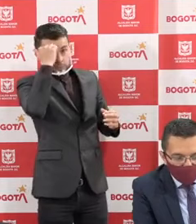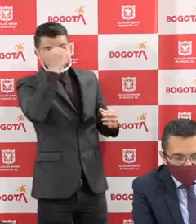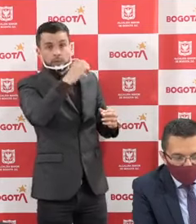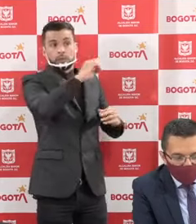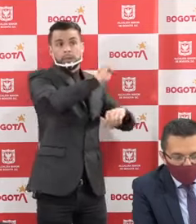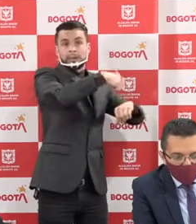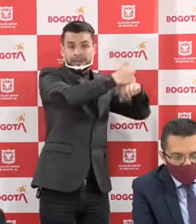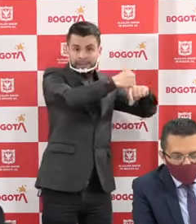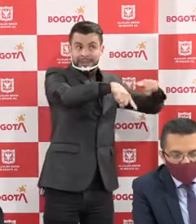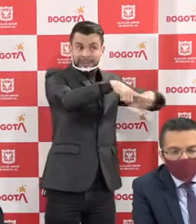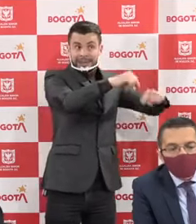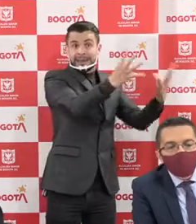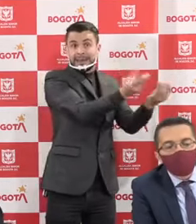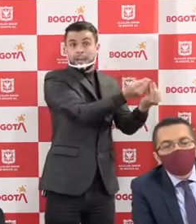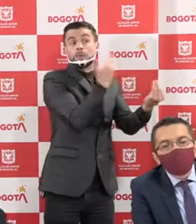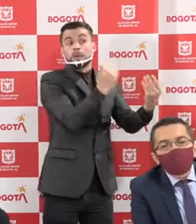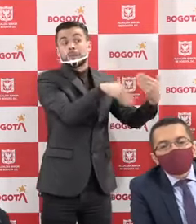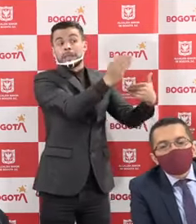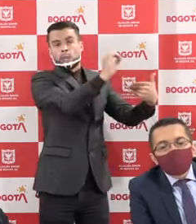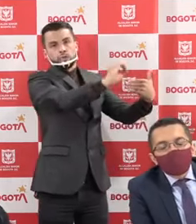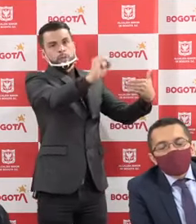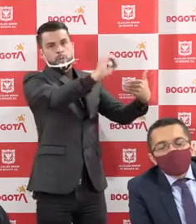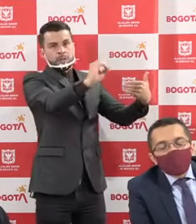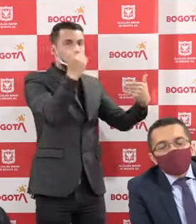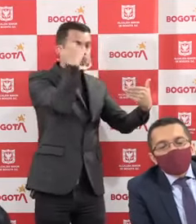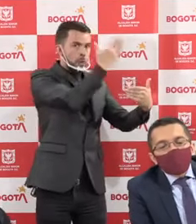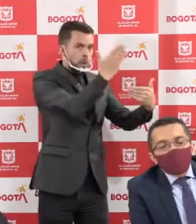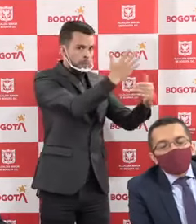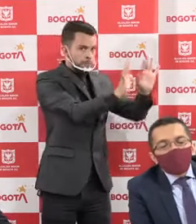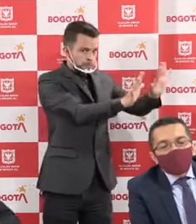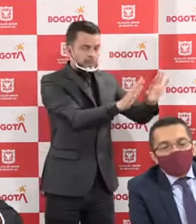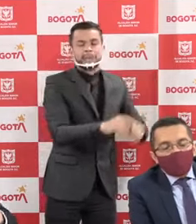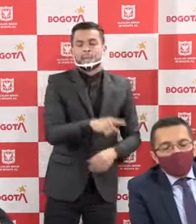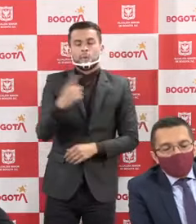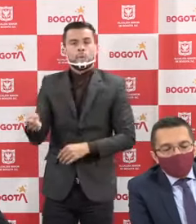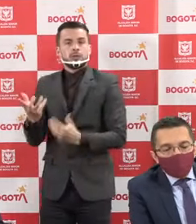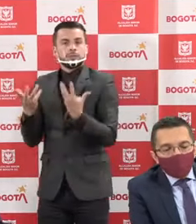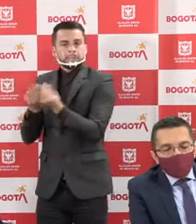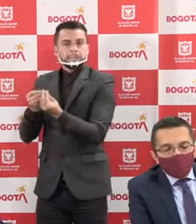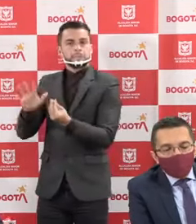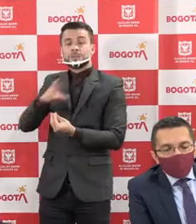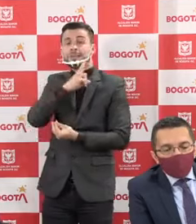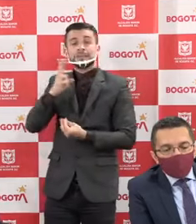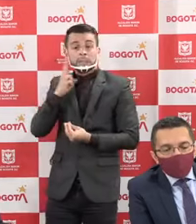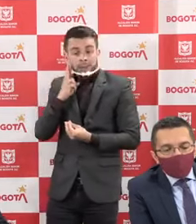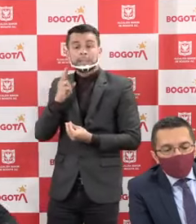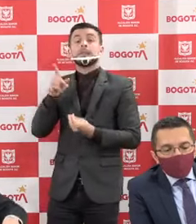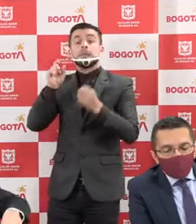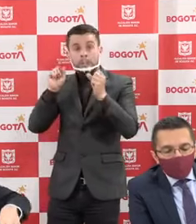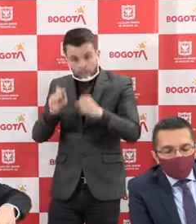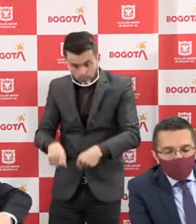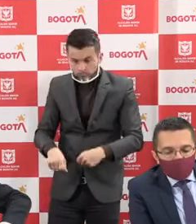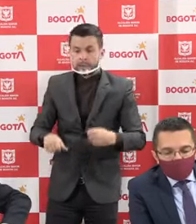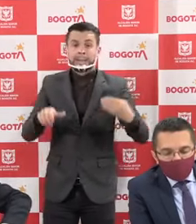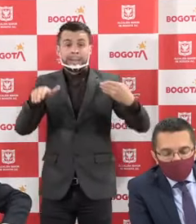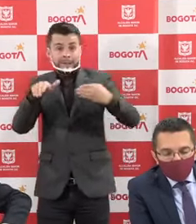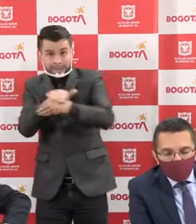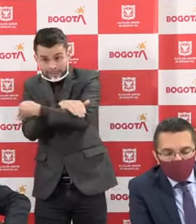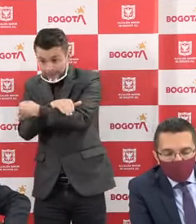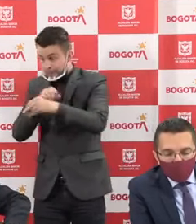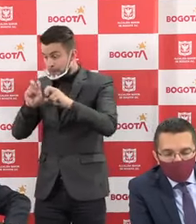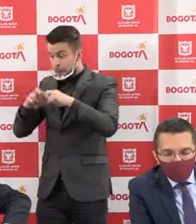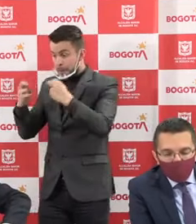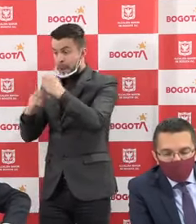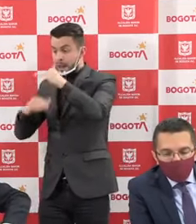octubre restaurantes funcionarán de manera presencial con venta al público servicio a la mesa bien sea dentro de su